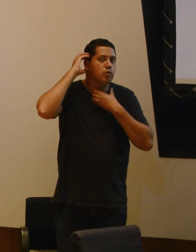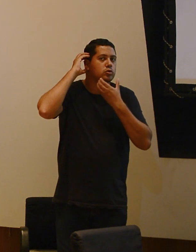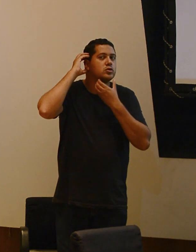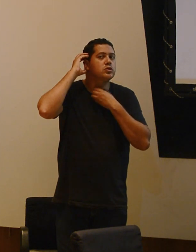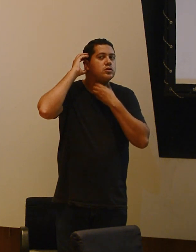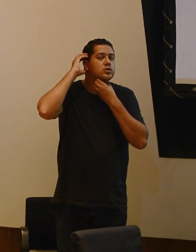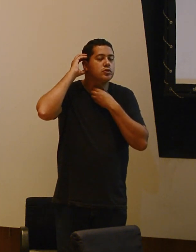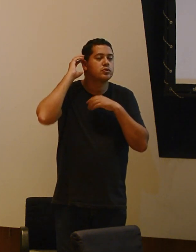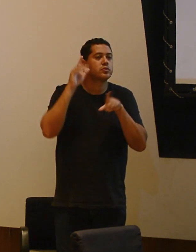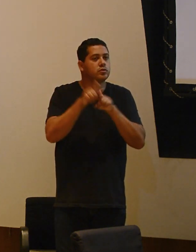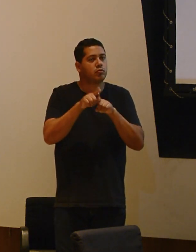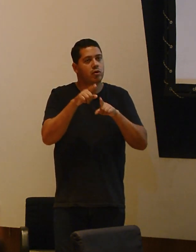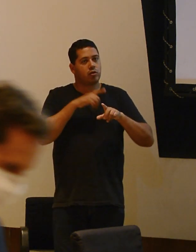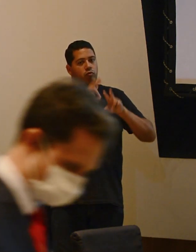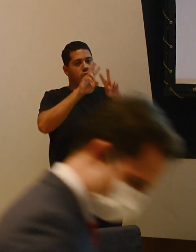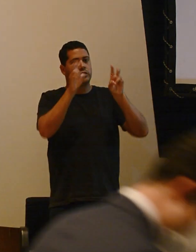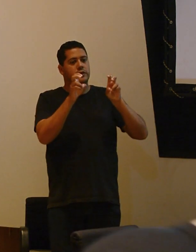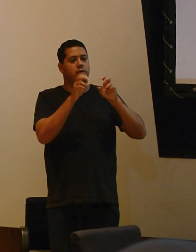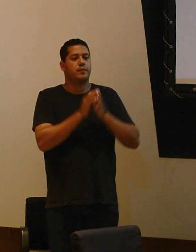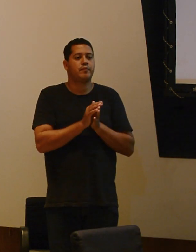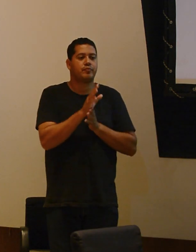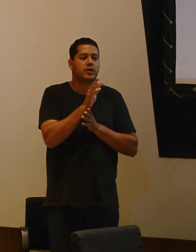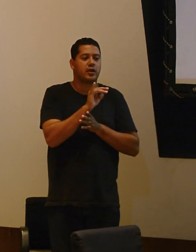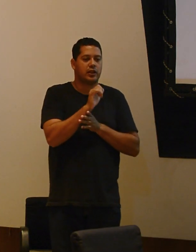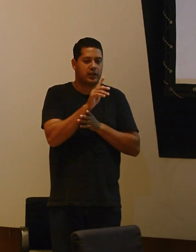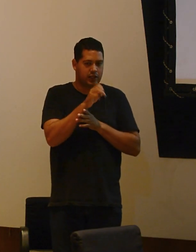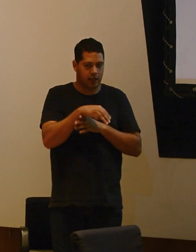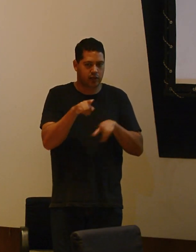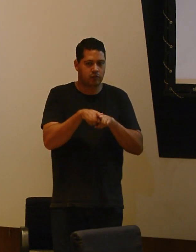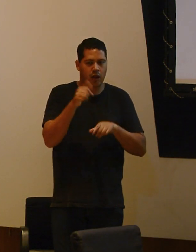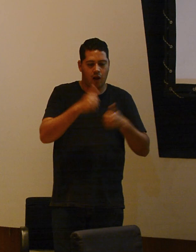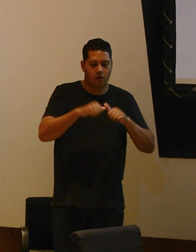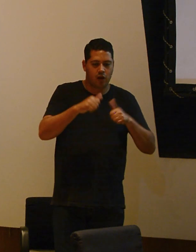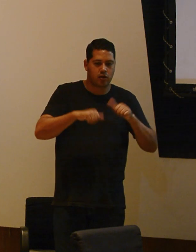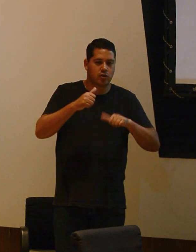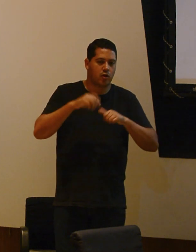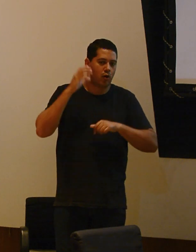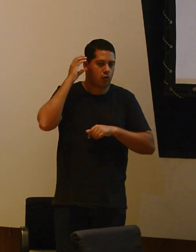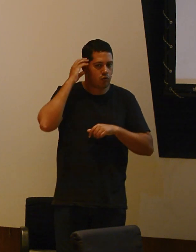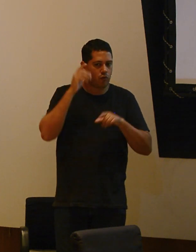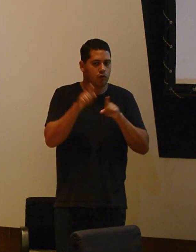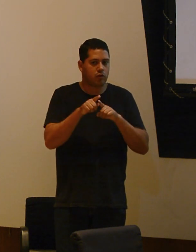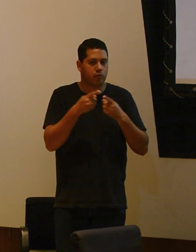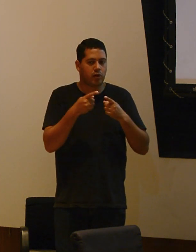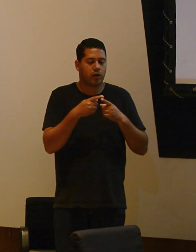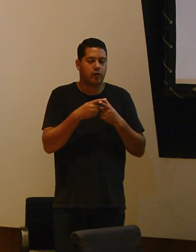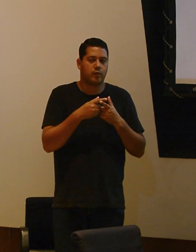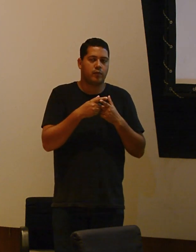nos seguintes temas: triagem e avaliação audiológica, emissões